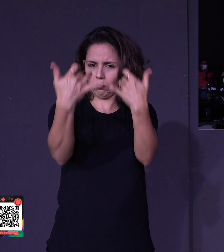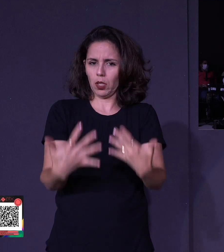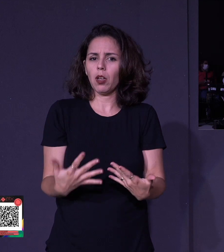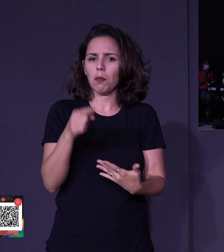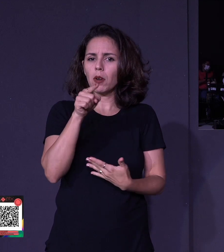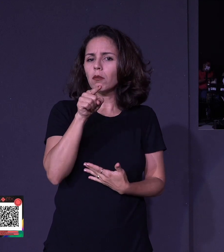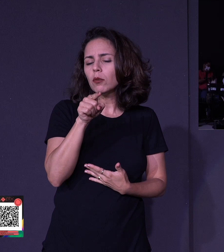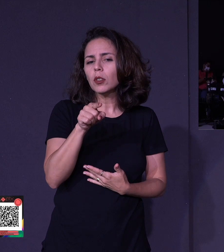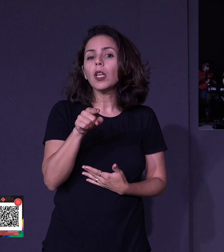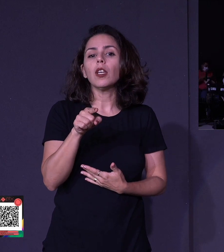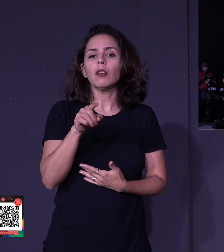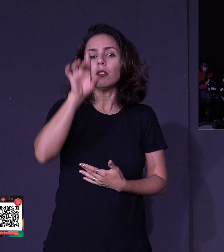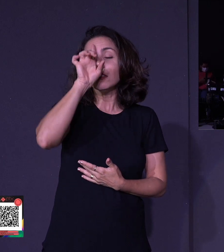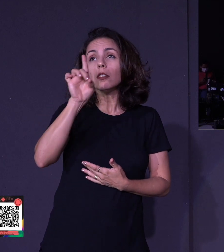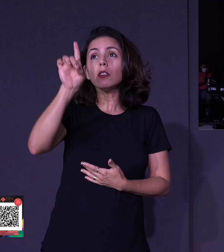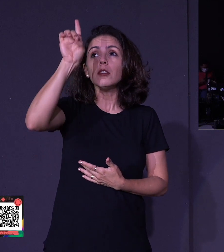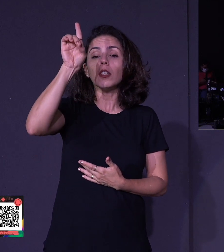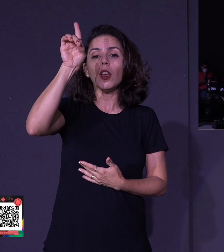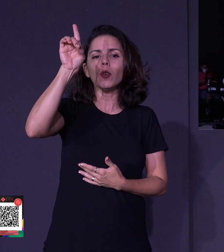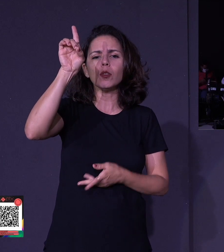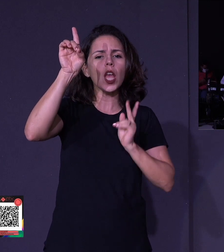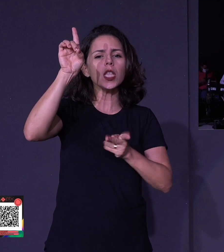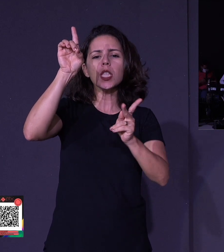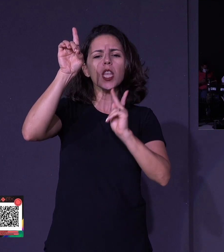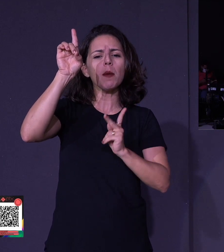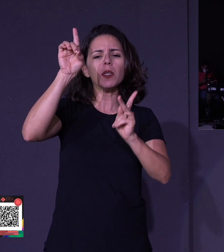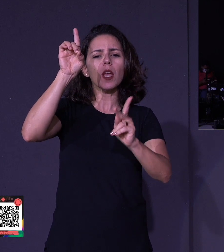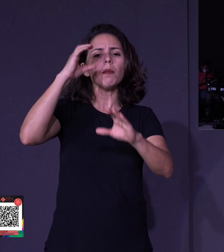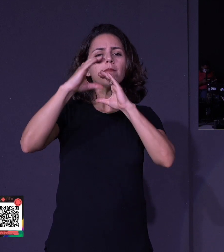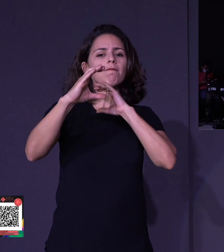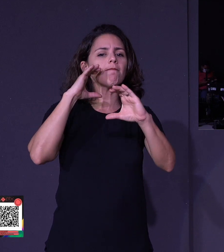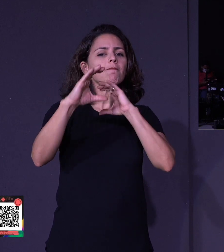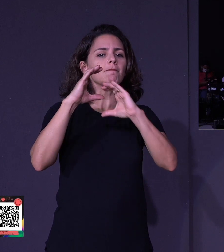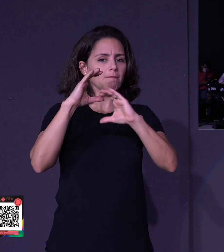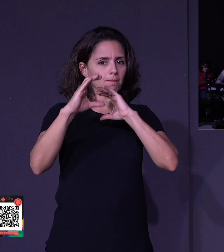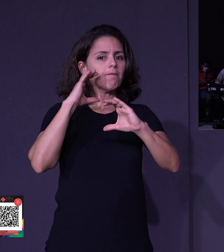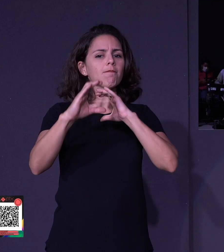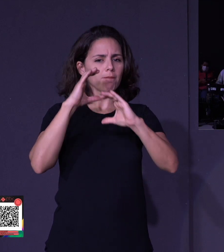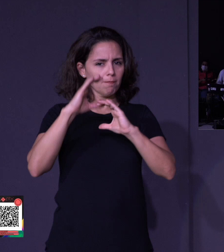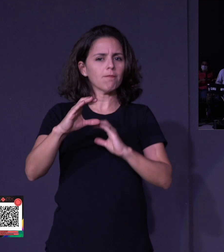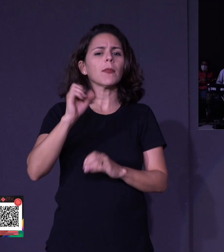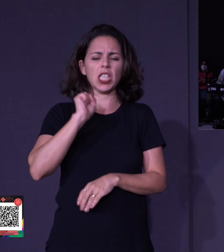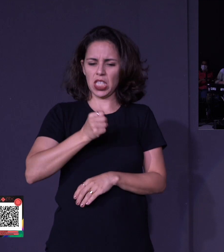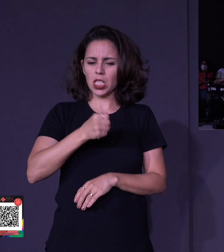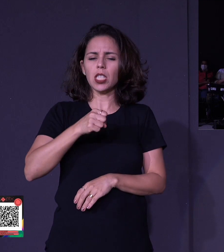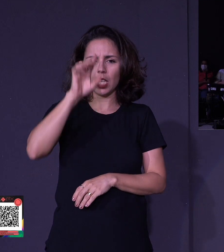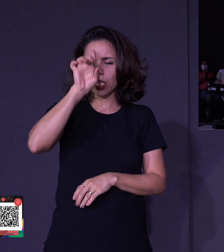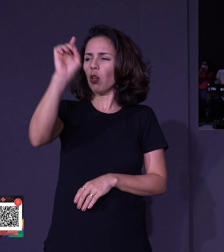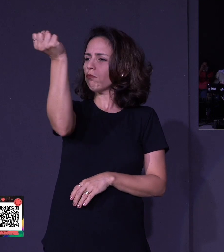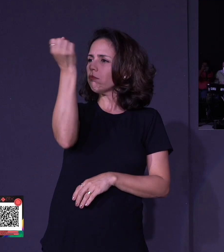nosso Deus está sempre a se comunicar com todos nós. Deus sempre se revela de forma alta e